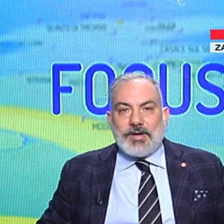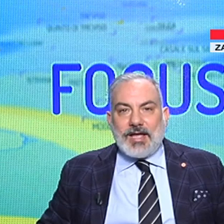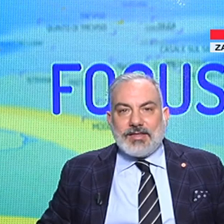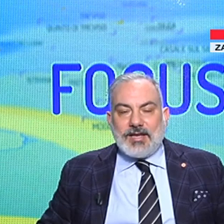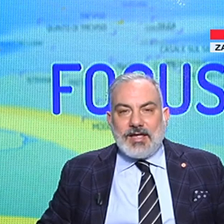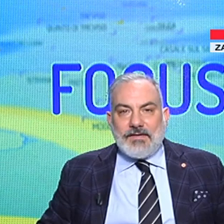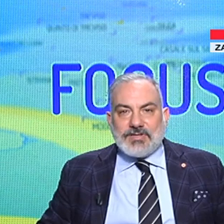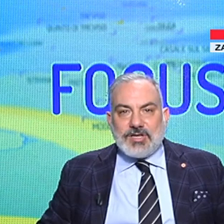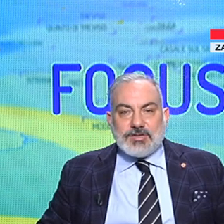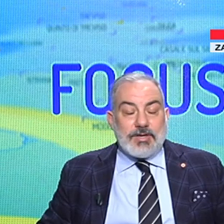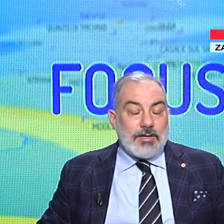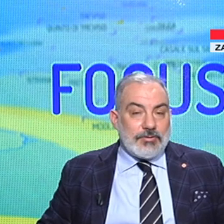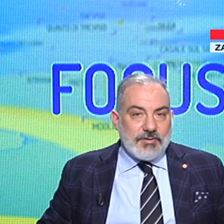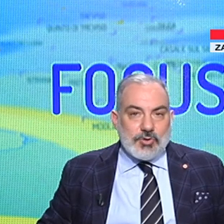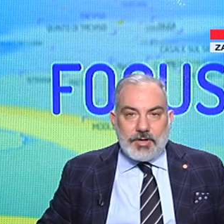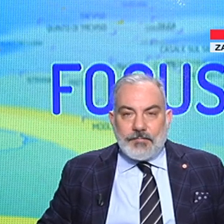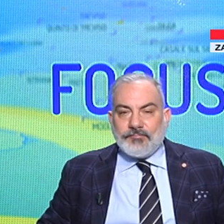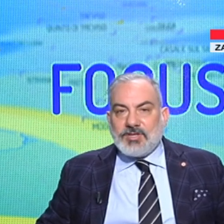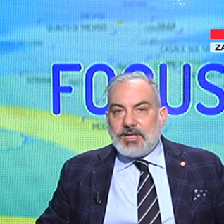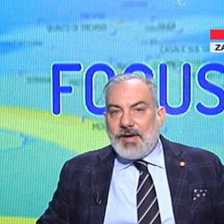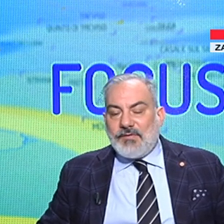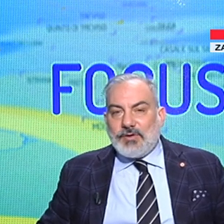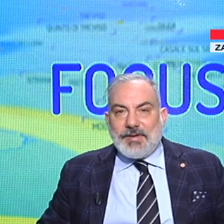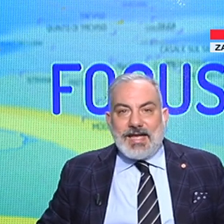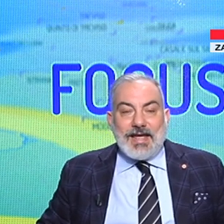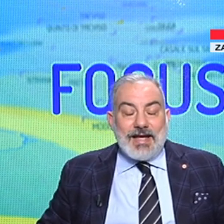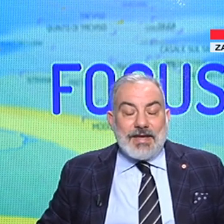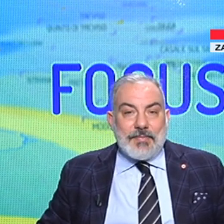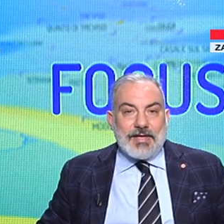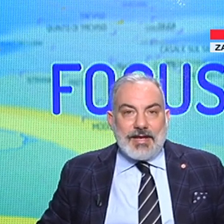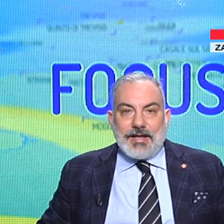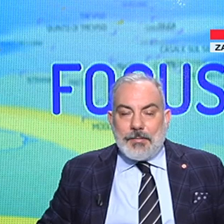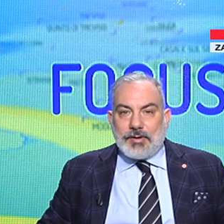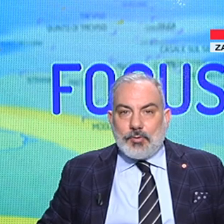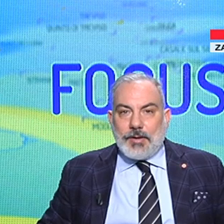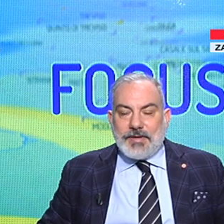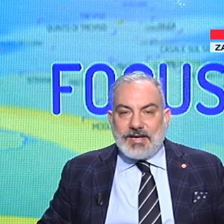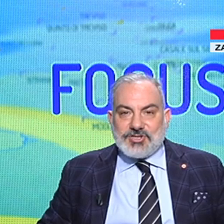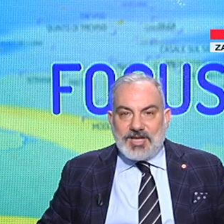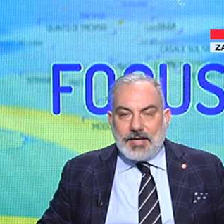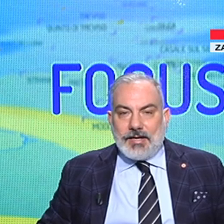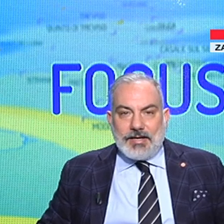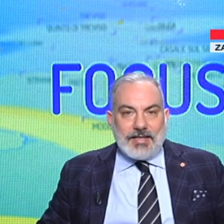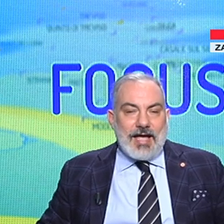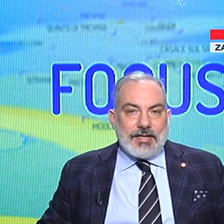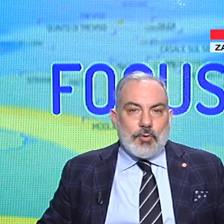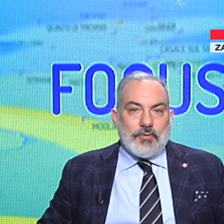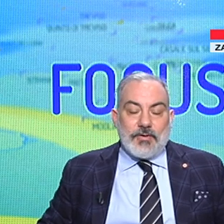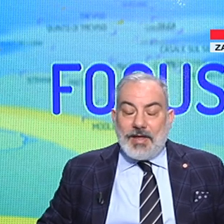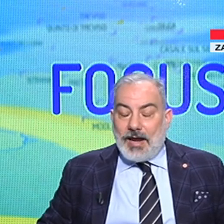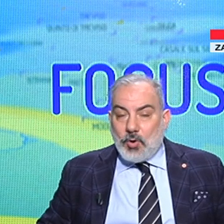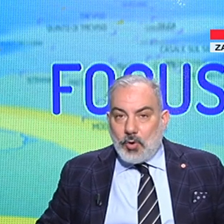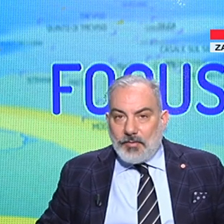dati riguardanti le vaccinazioni degli ultimi giorni. Settimana fondamentale anche per le riaperture, perché se i dati